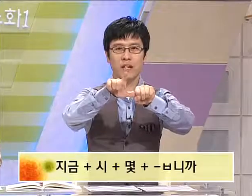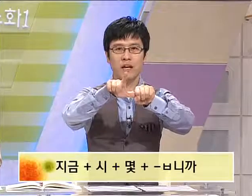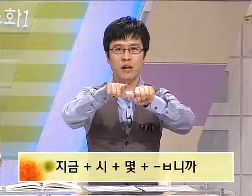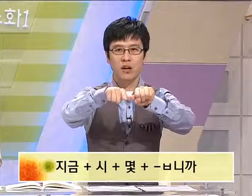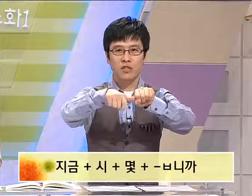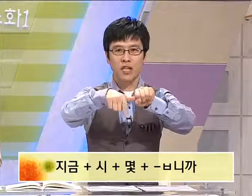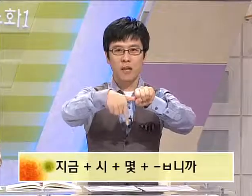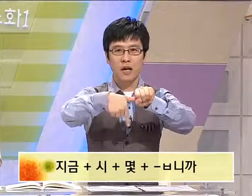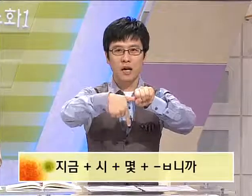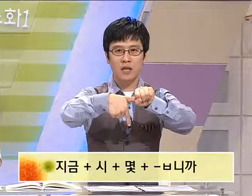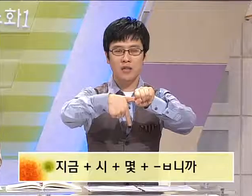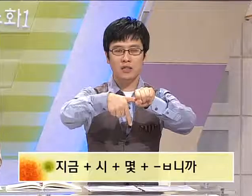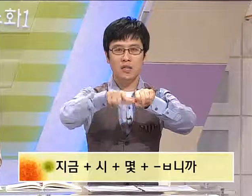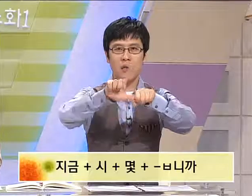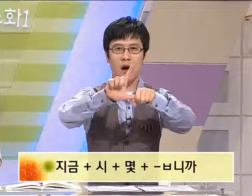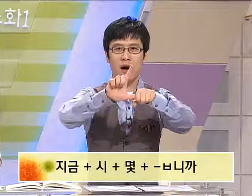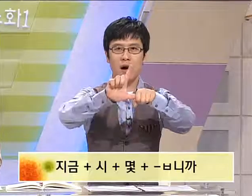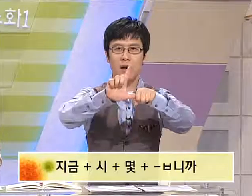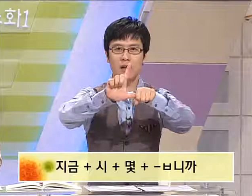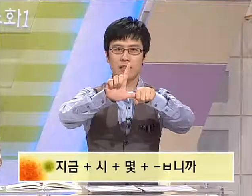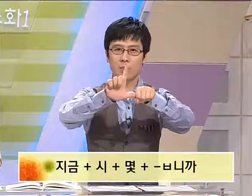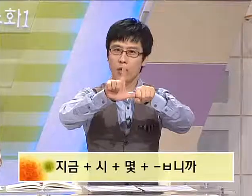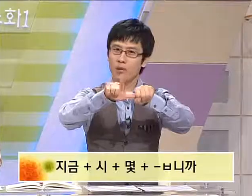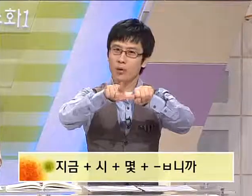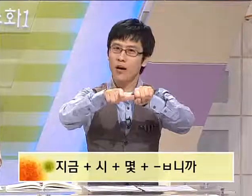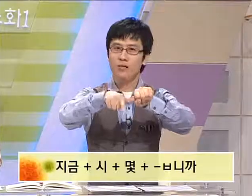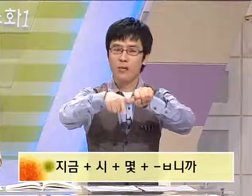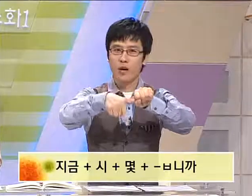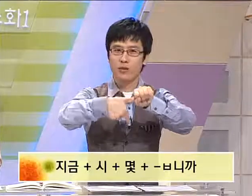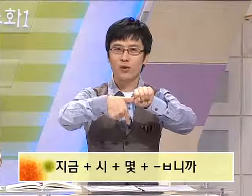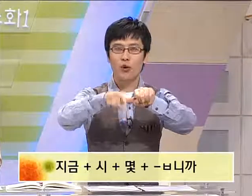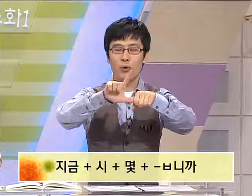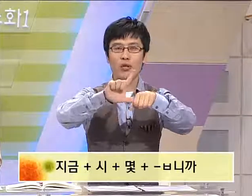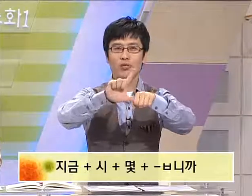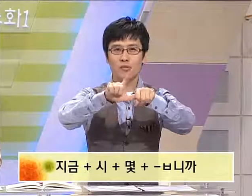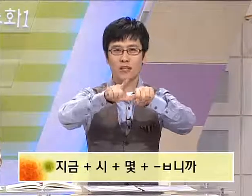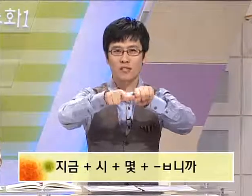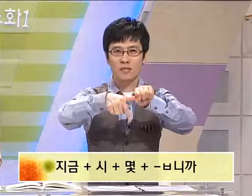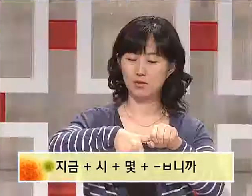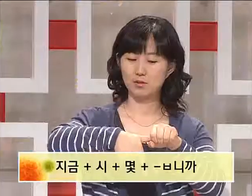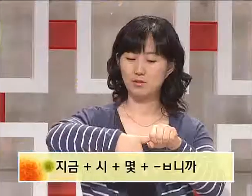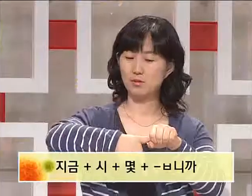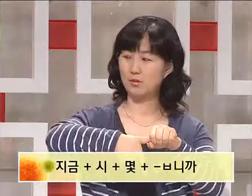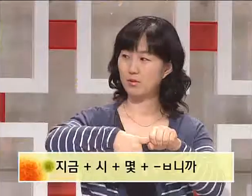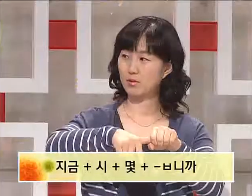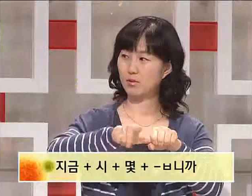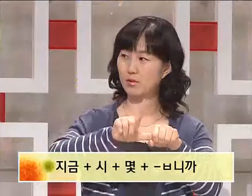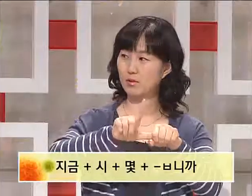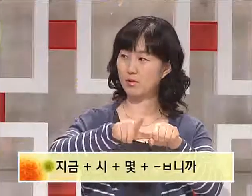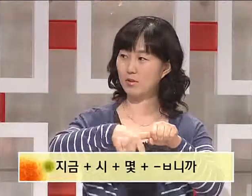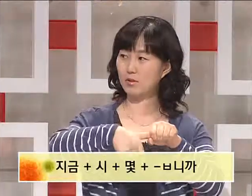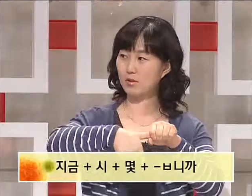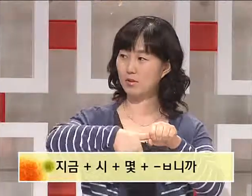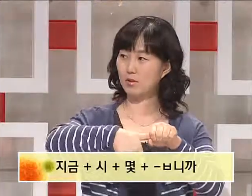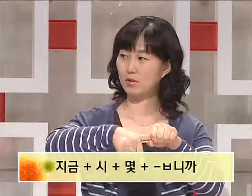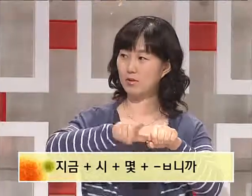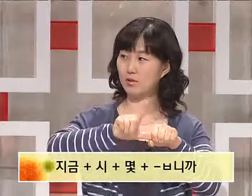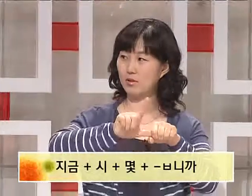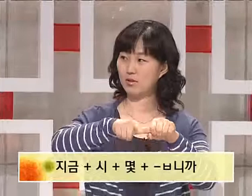시계바늘이 돌아가는 모양으로 표현해 주시면 되겠습니다. 자, 시. 시. 시. 수화